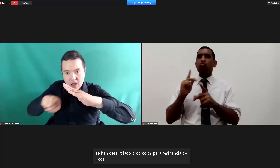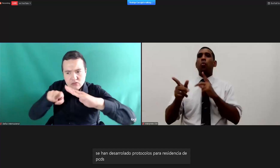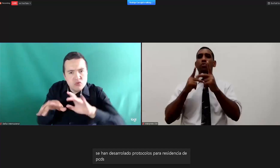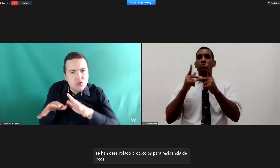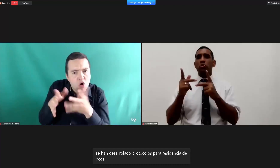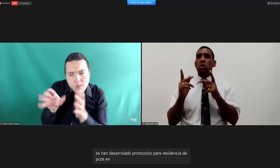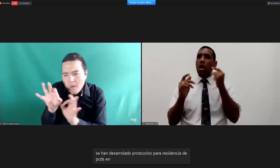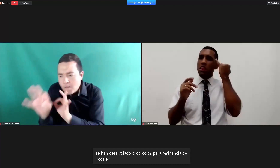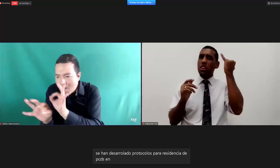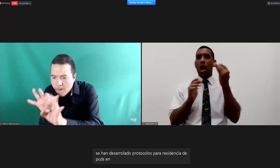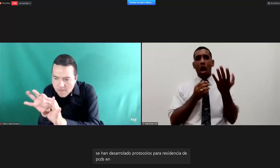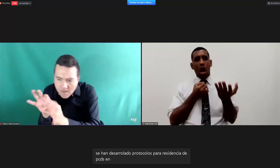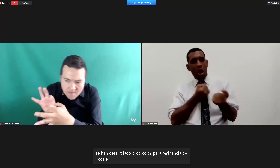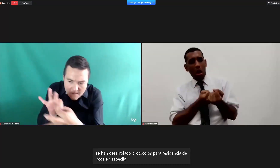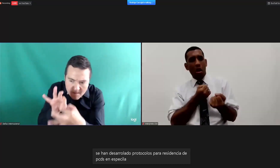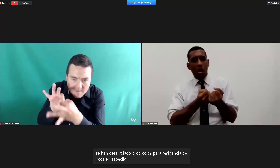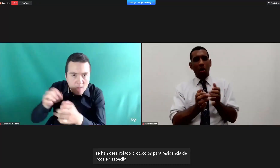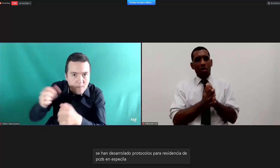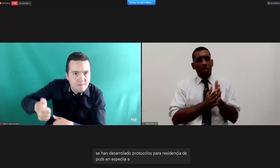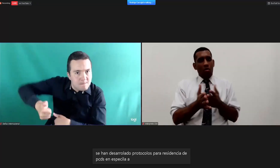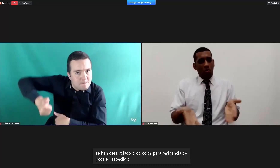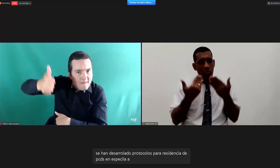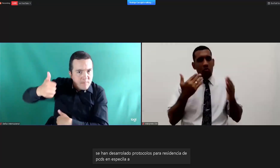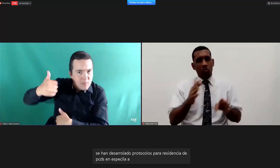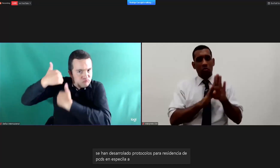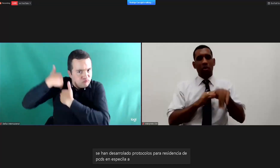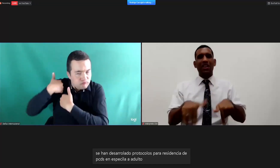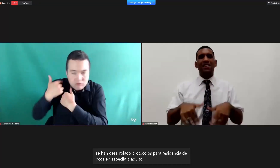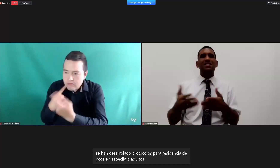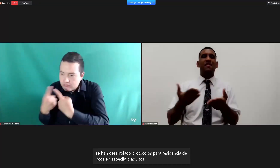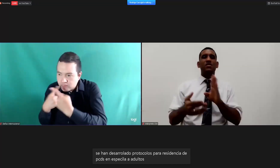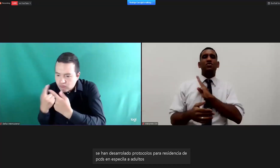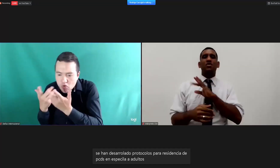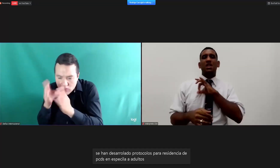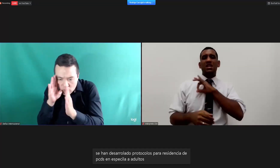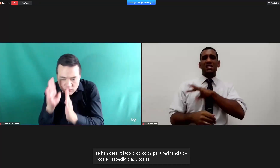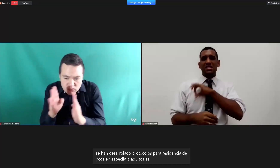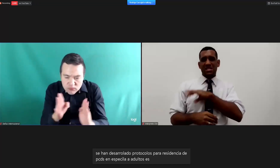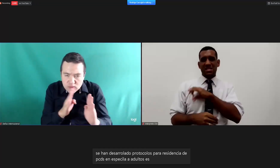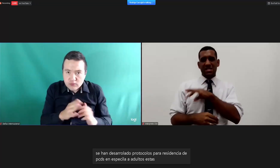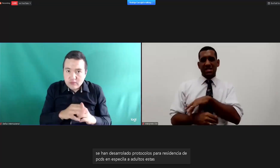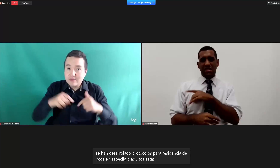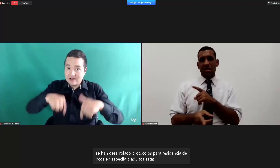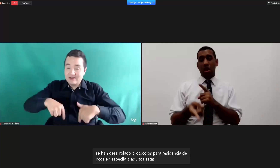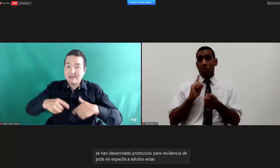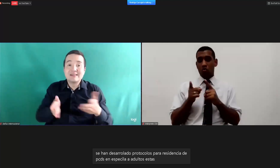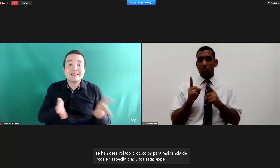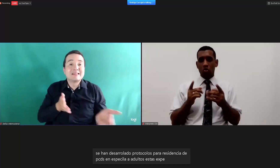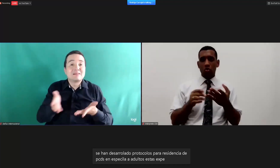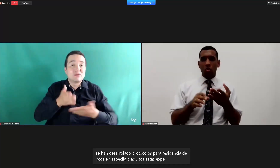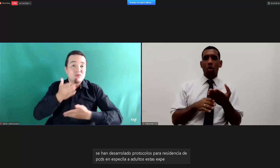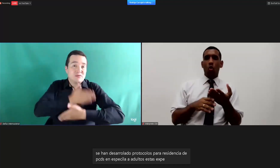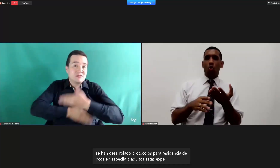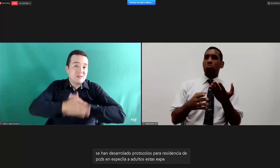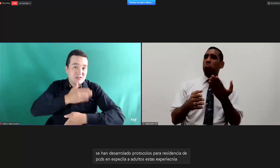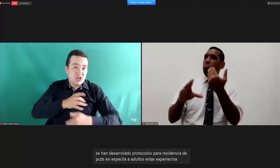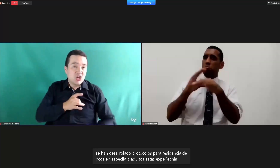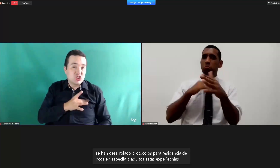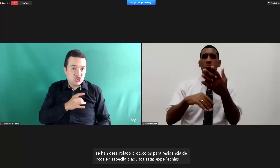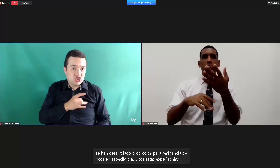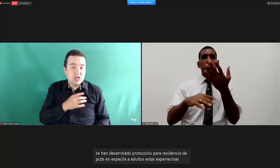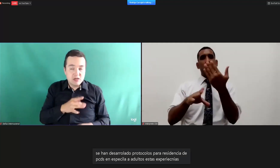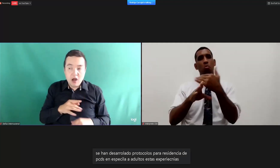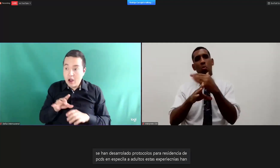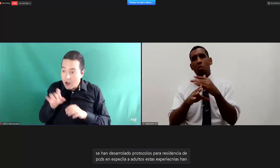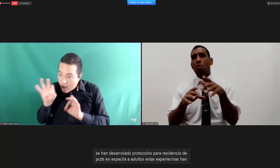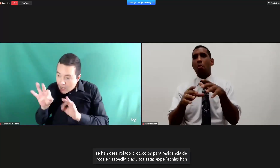Servicio Nacional de la Discapacidad de Chile y por supuesto que han sido enviadas y compartidas con las empresas, con la